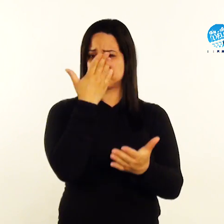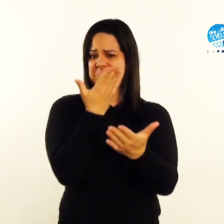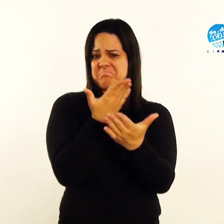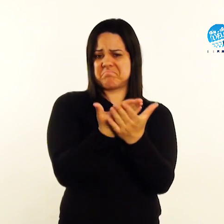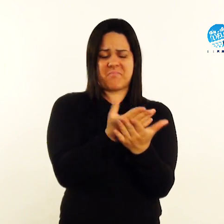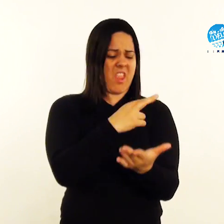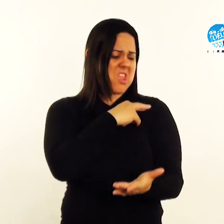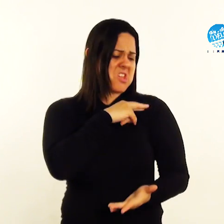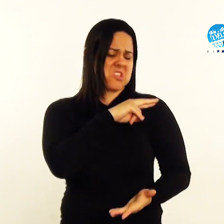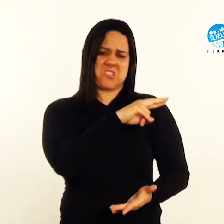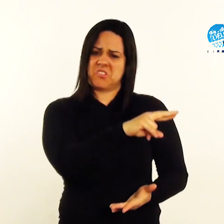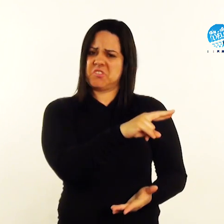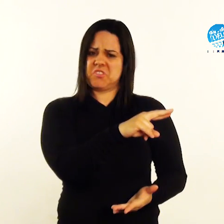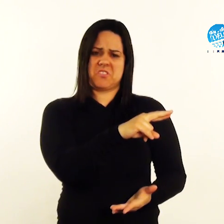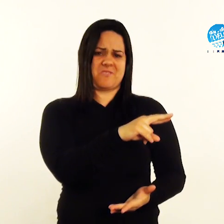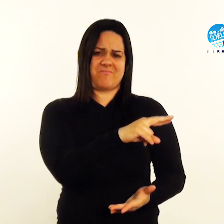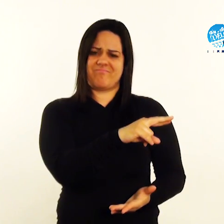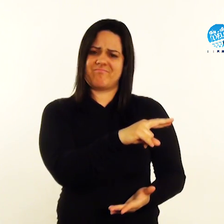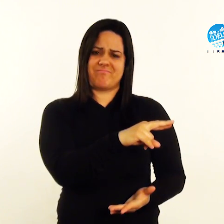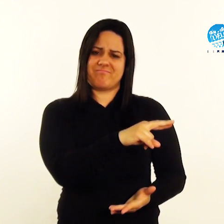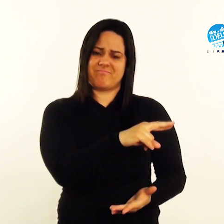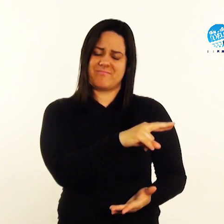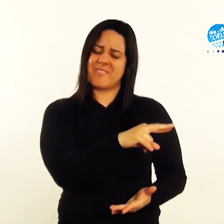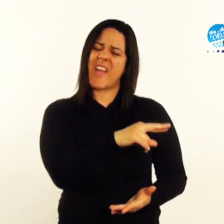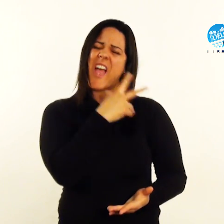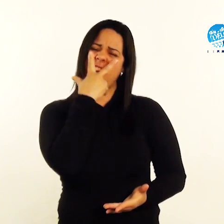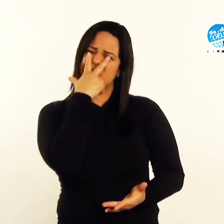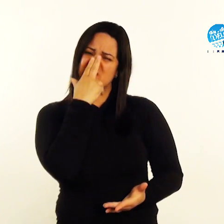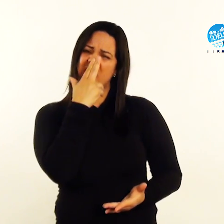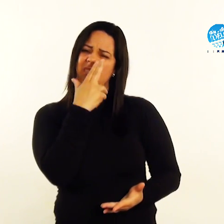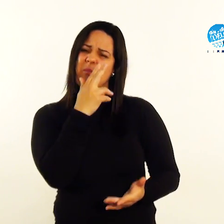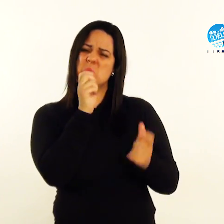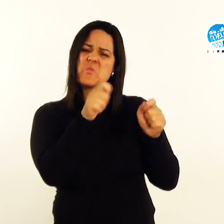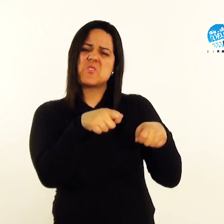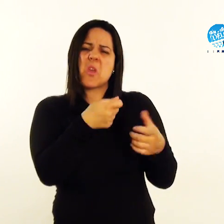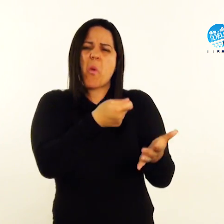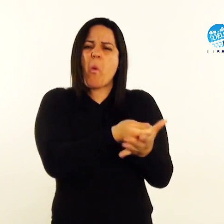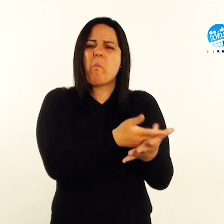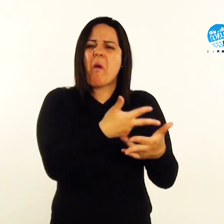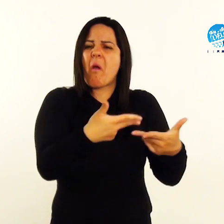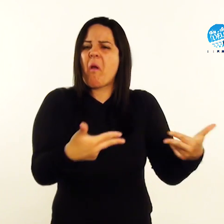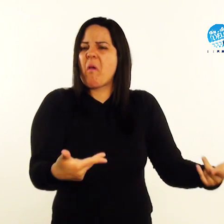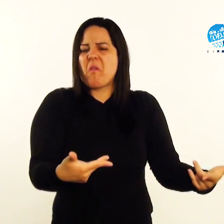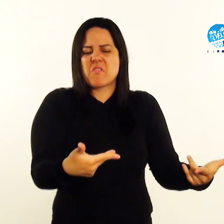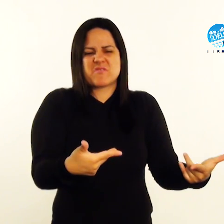nos sistemas, ele achava que ele podia comprar qualquer sistema,